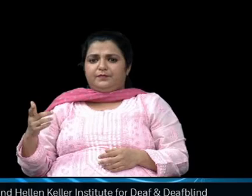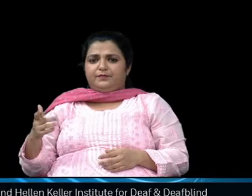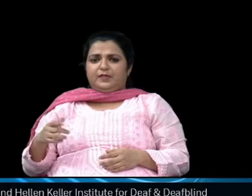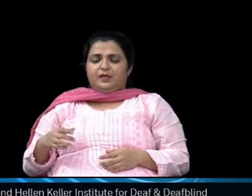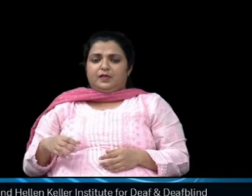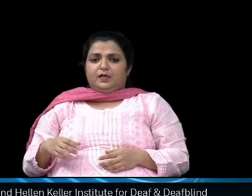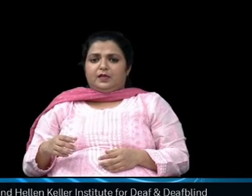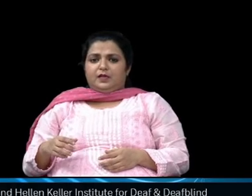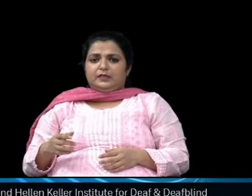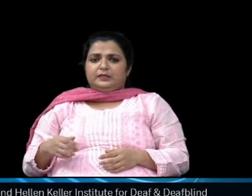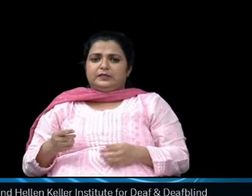पस्तावित